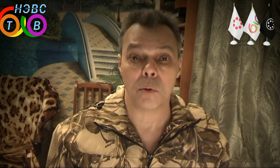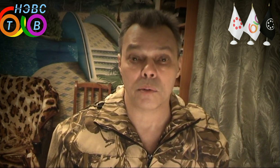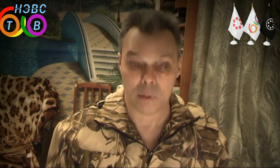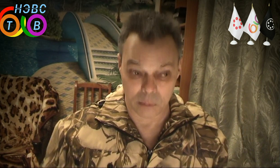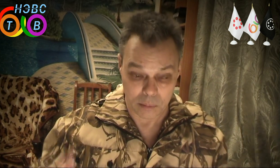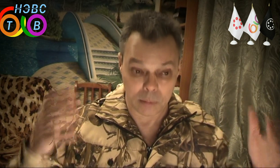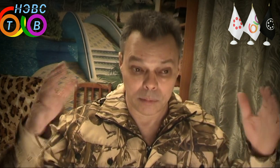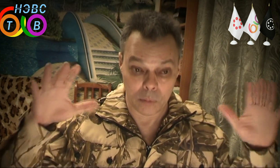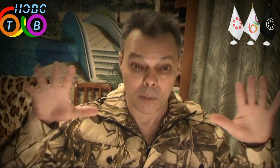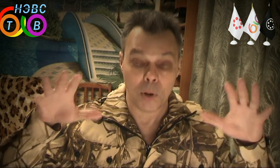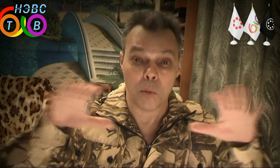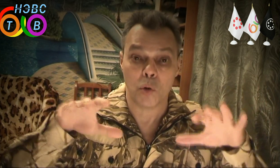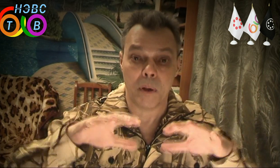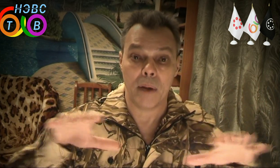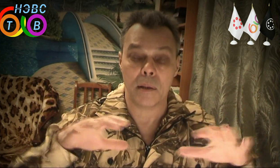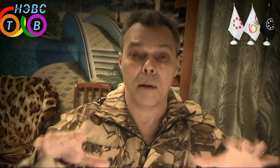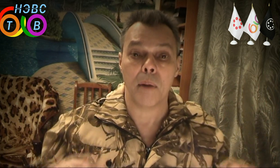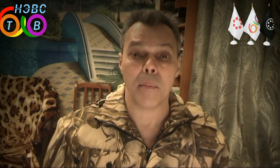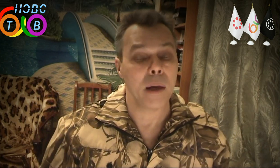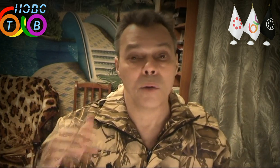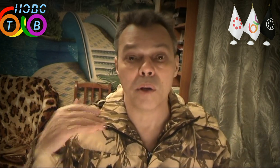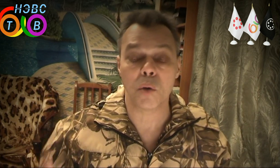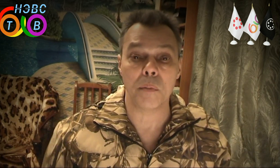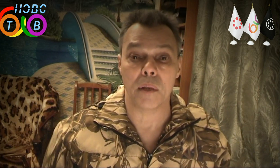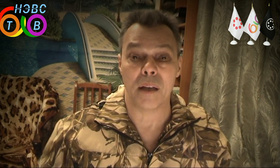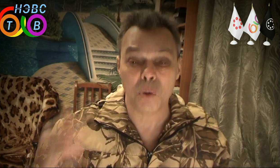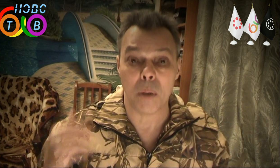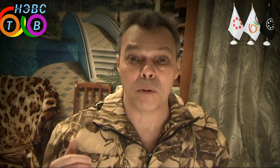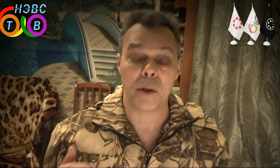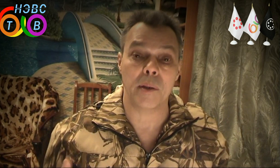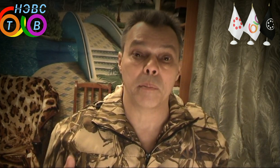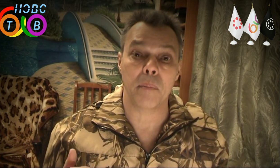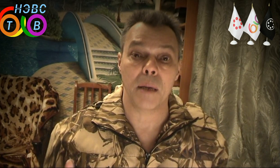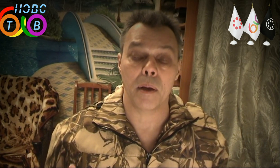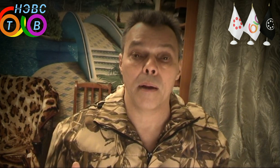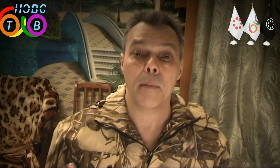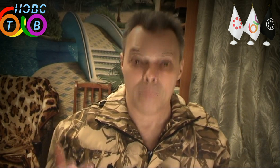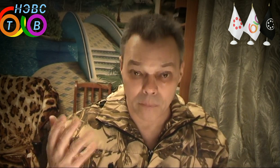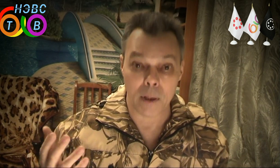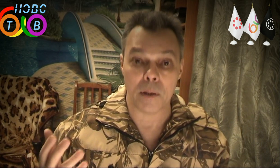То есть ребенок может управлять мамой, но отцом нет. Отсюда получаются проблемы, видите,